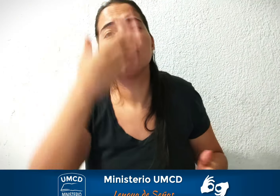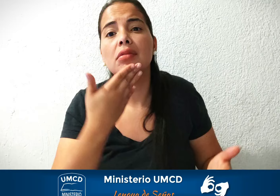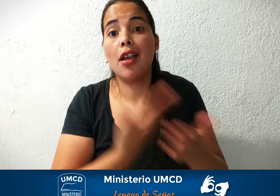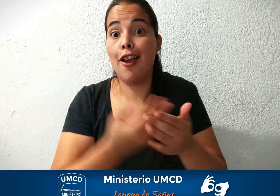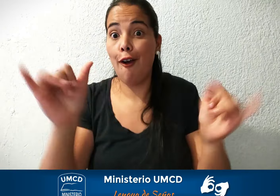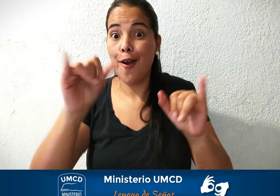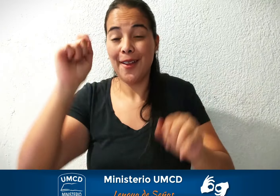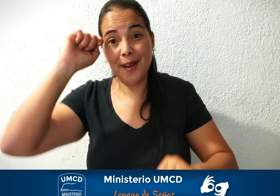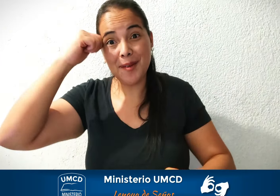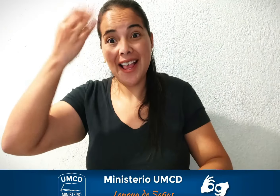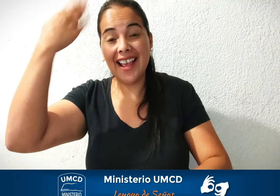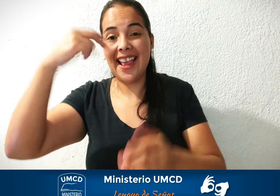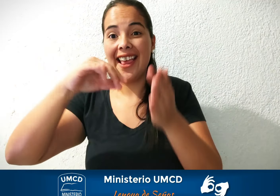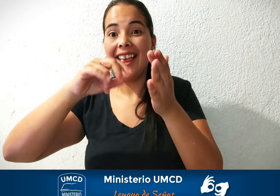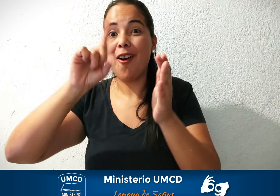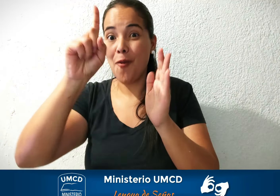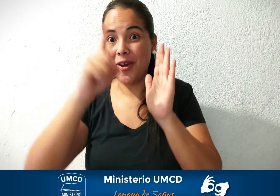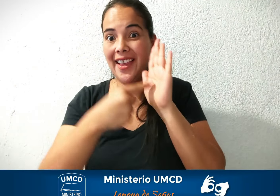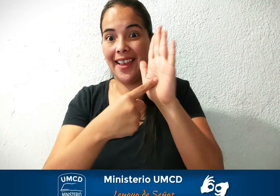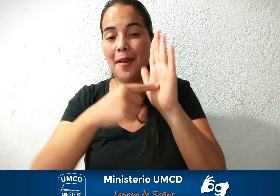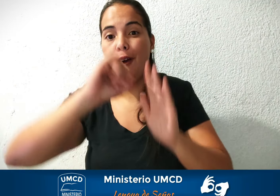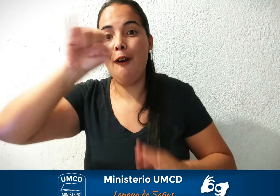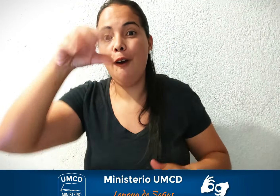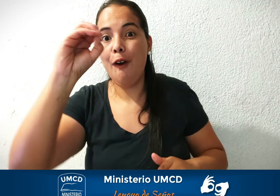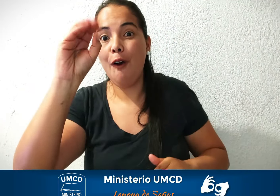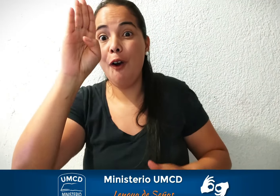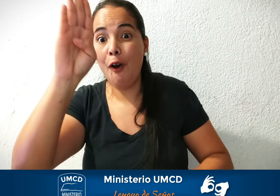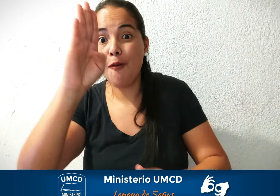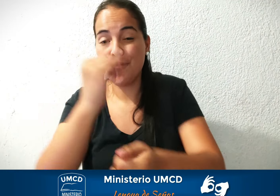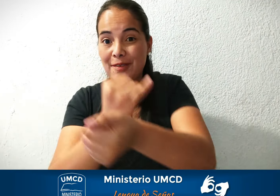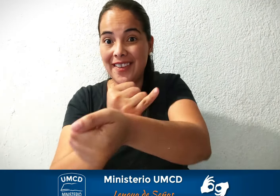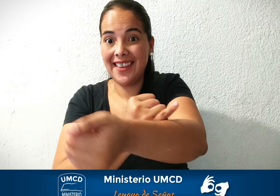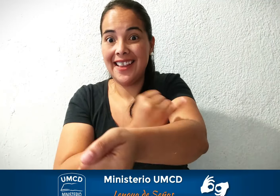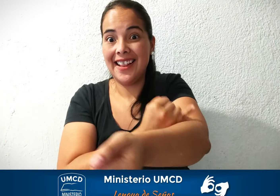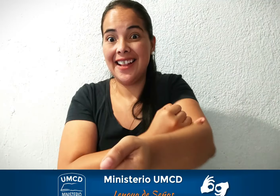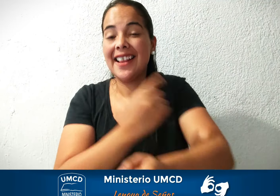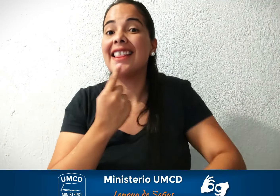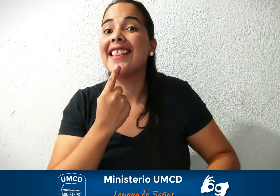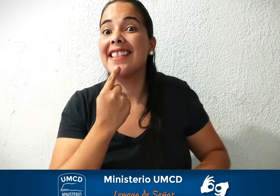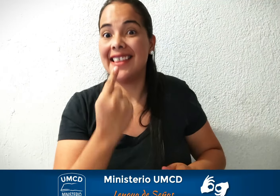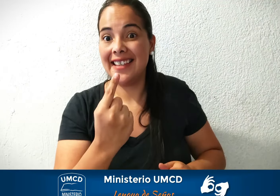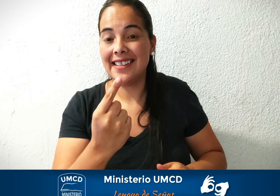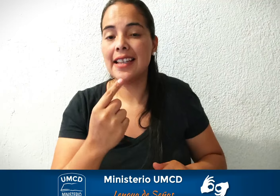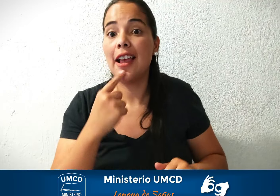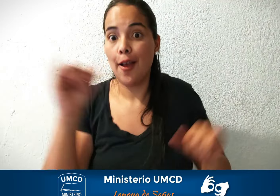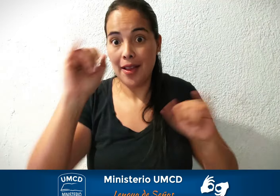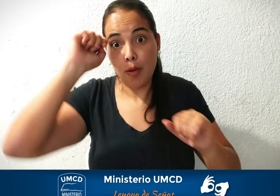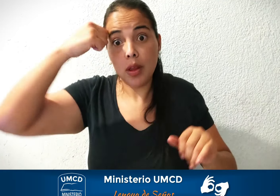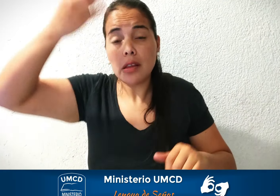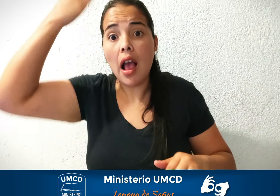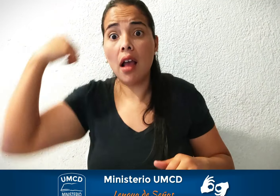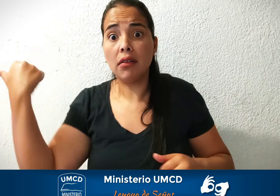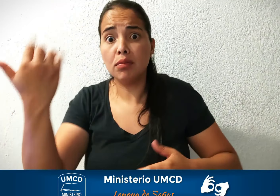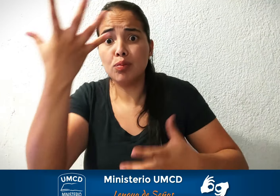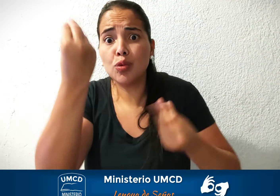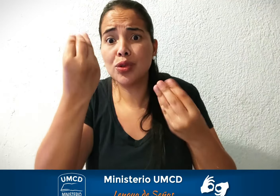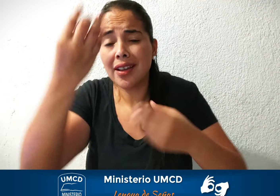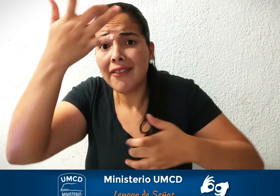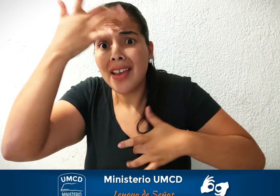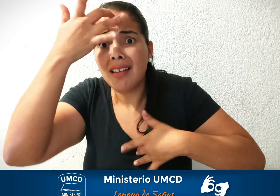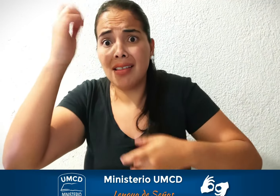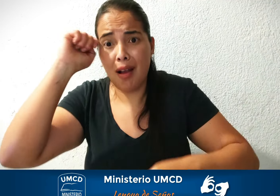pues es Job. Job era un hombre recto, era un hombre intachable. Dios mismo lo presenta con unas credenciales